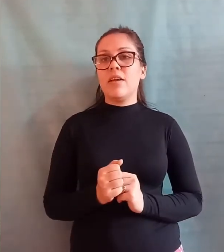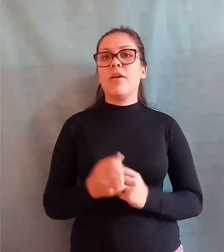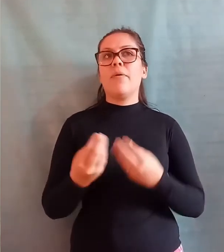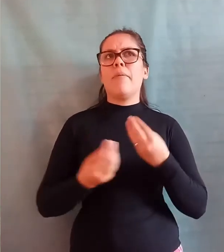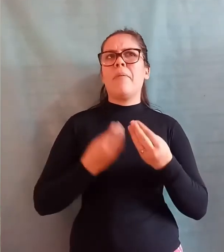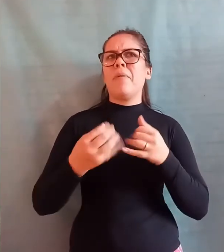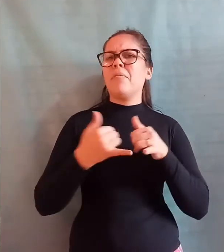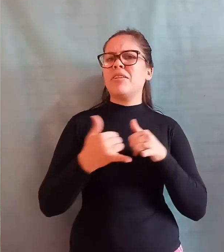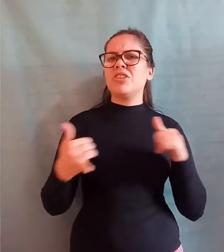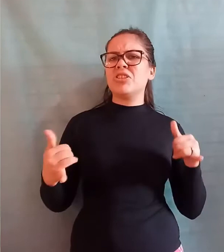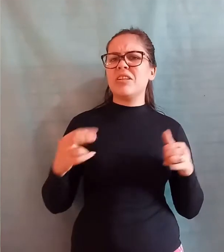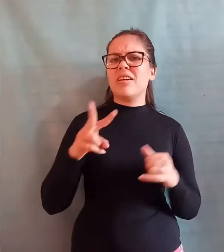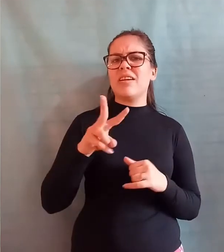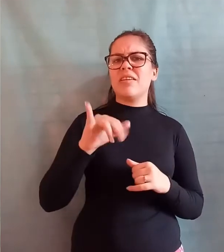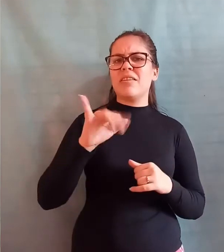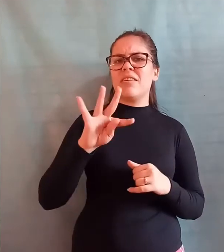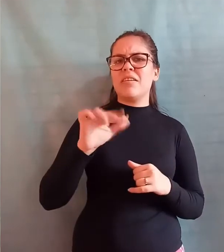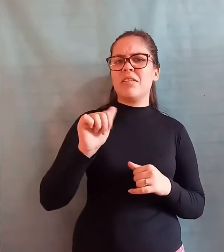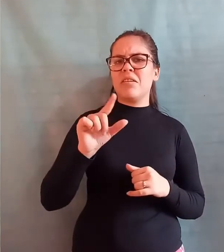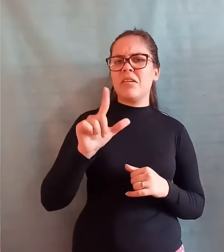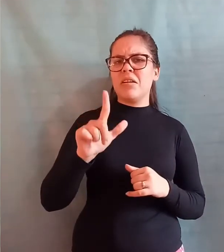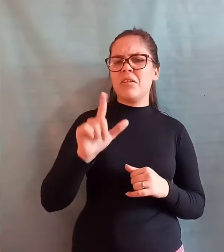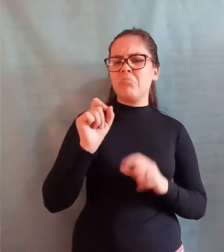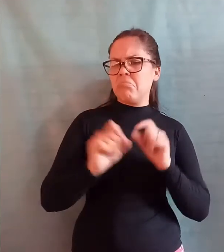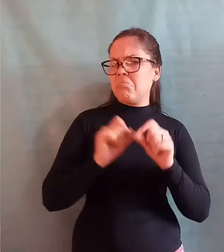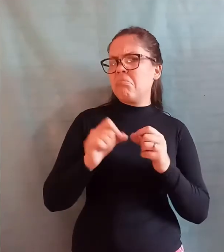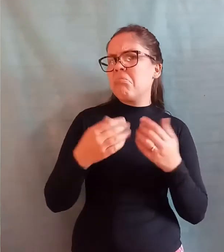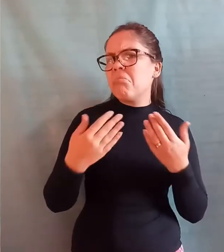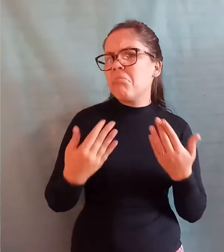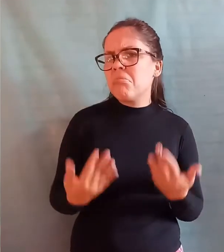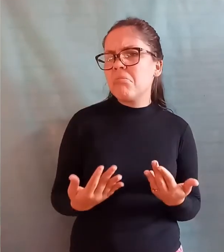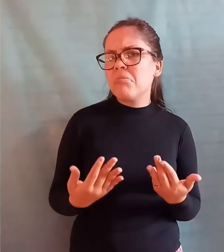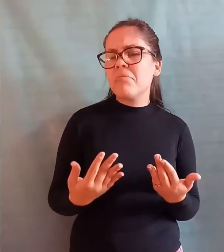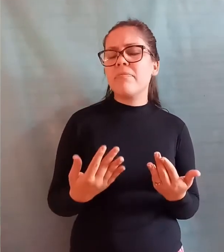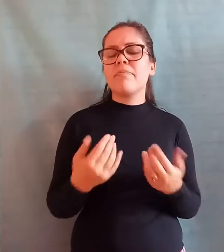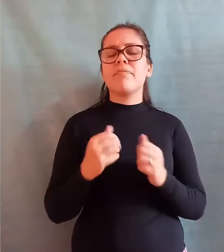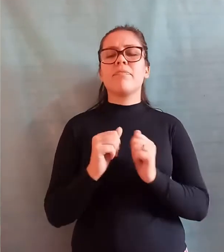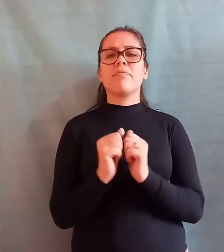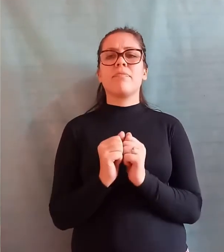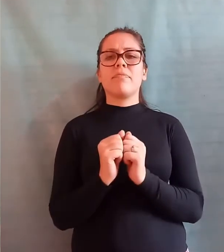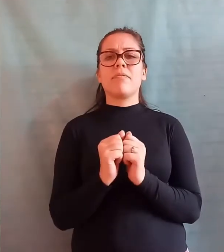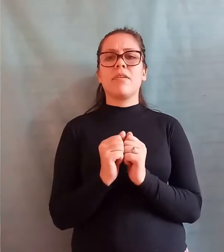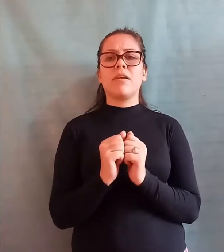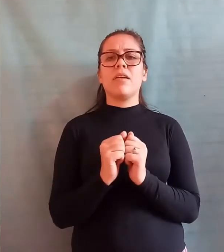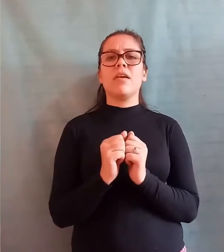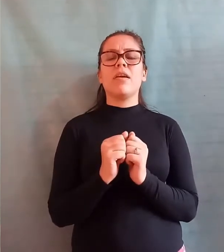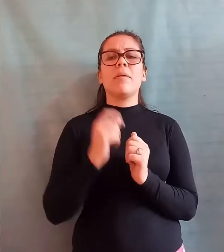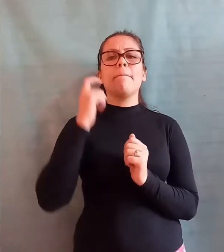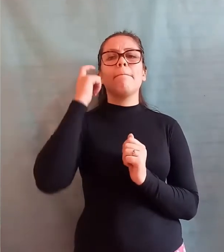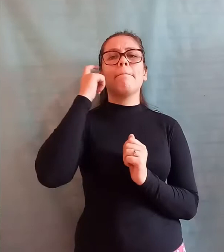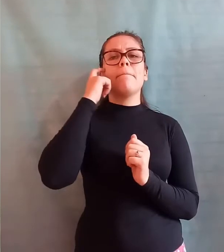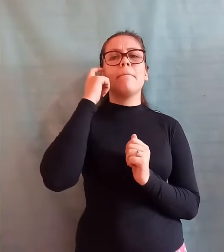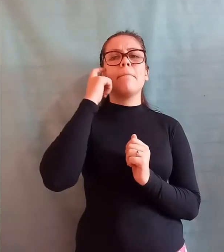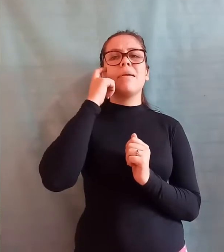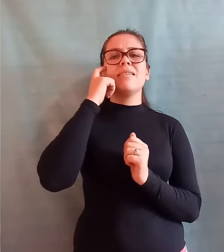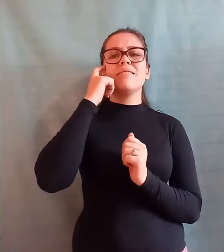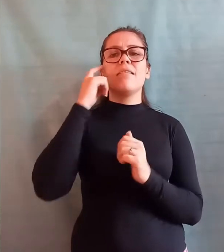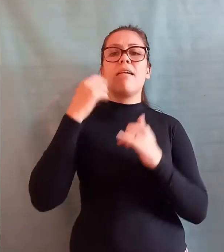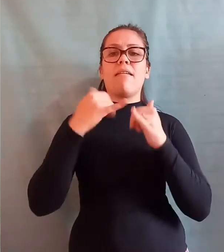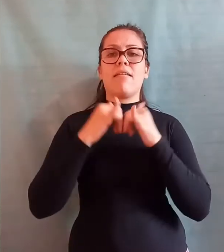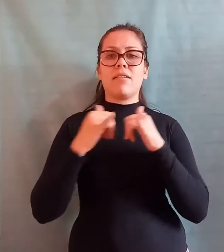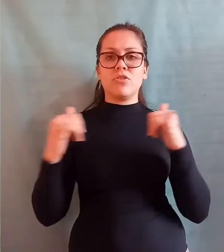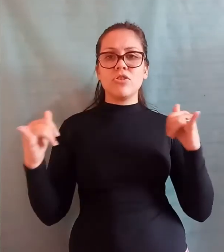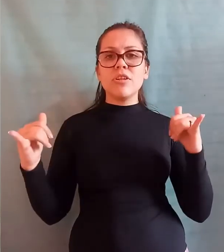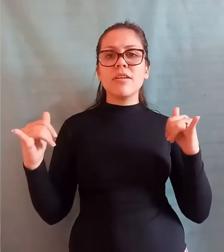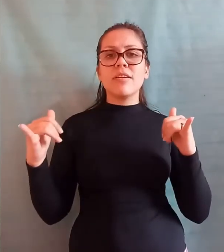energia vital. O que que é? Ai, que abstrato. Bom, o que que é a energia vital? Pensem em energia,